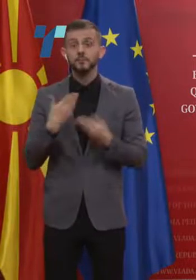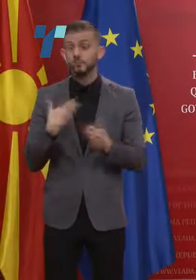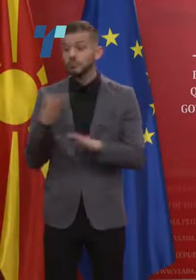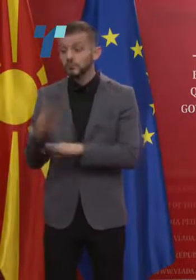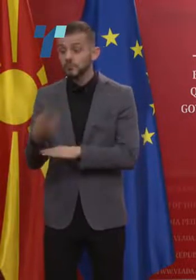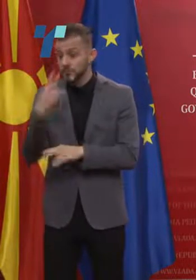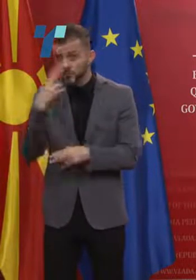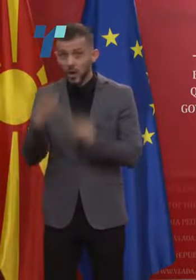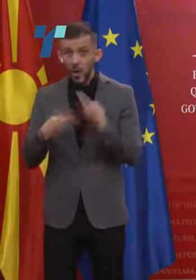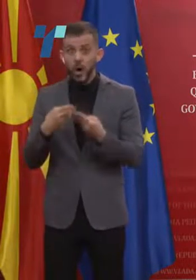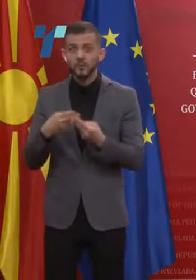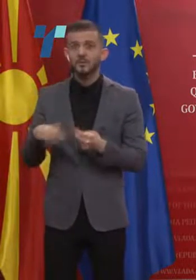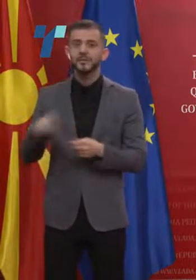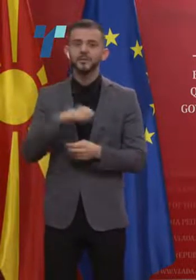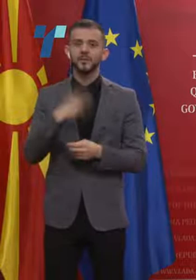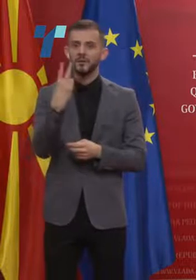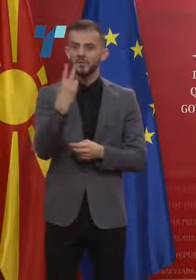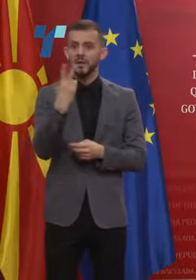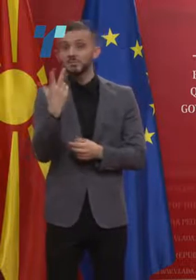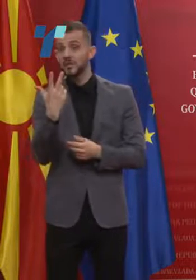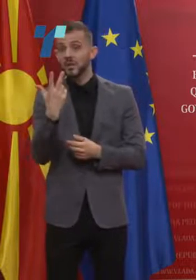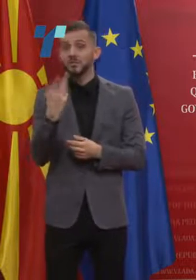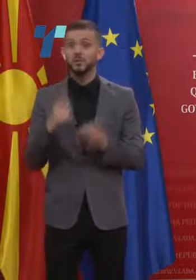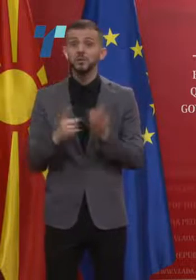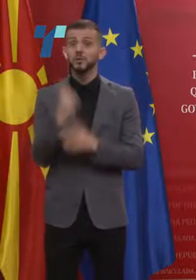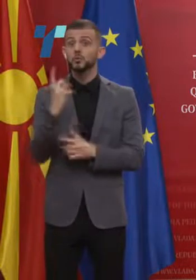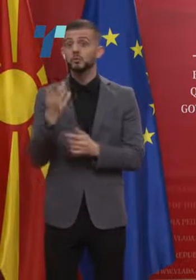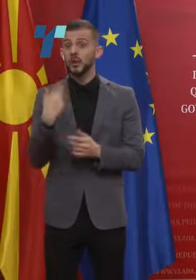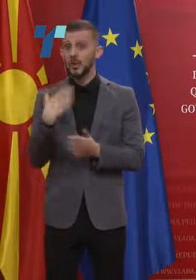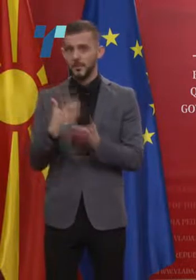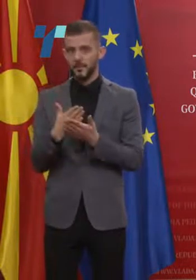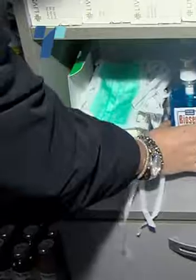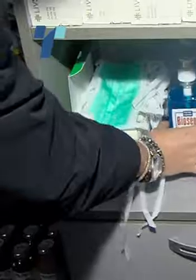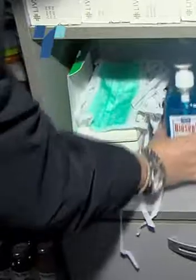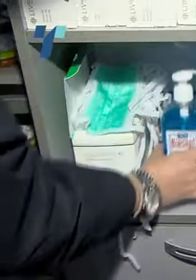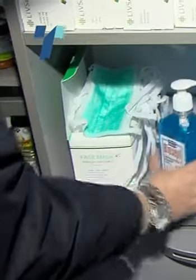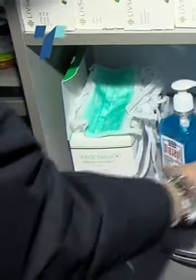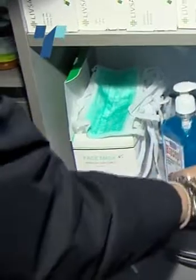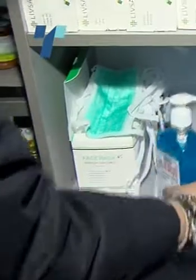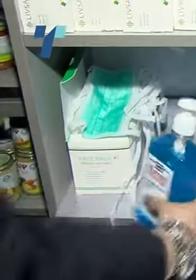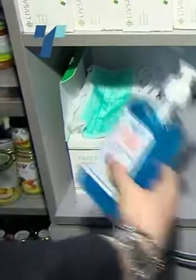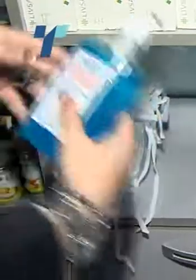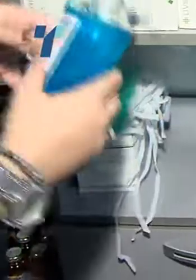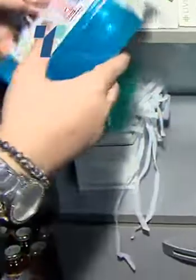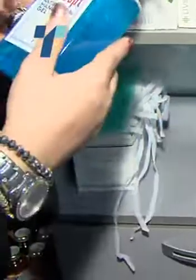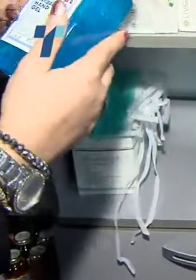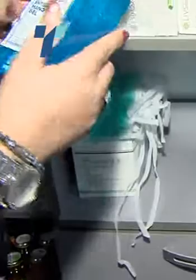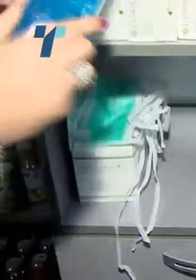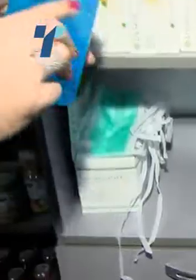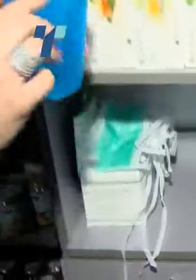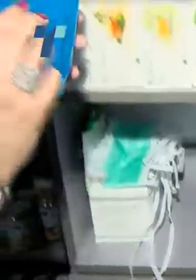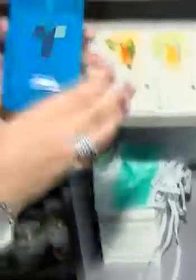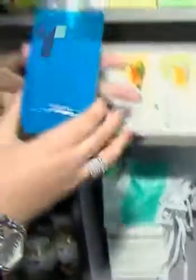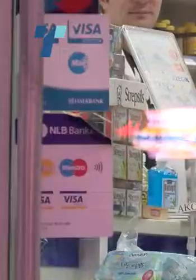на контрола, само во 2-3 случаеви имаме постапено со мерки. Најбезбедно е маска да се набави директно во